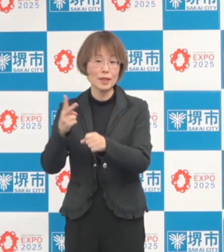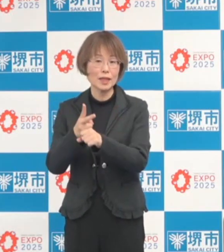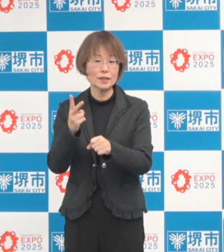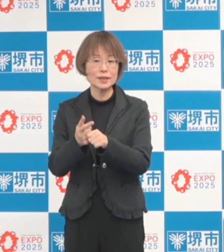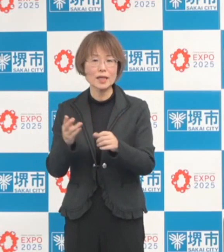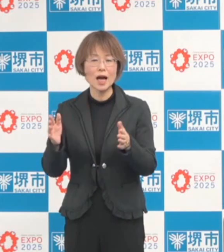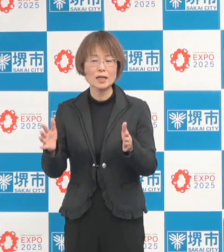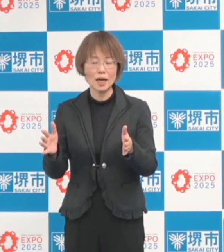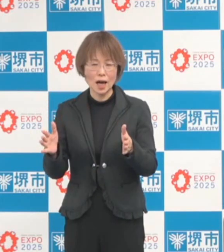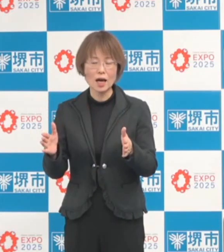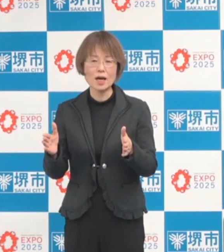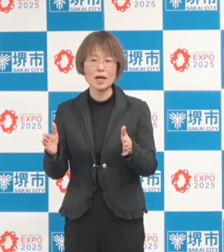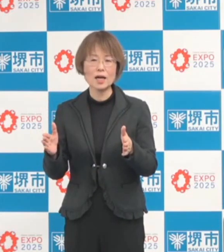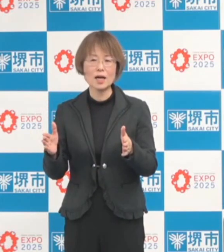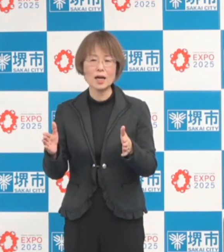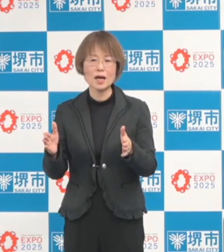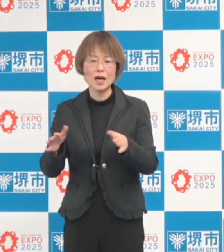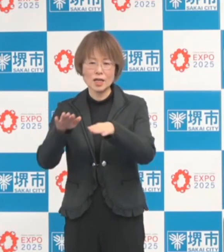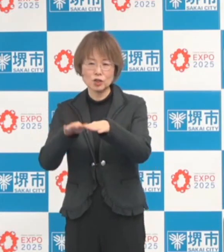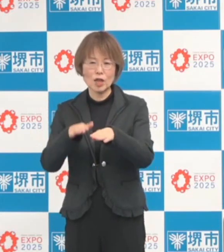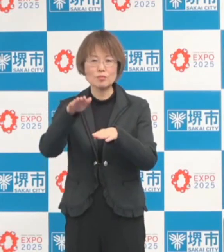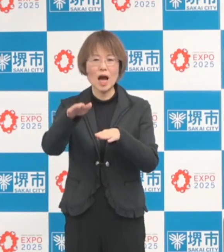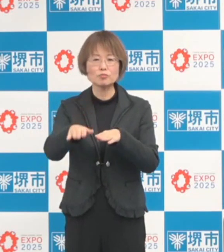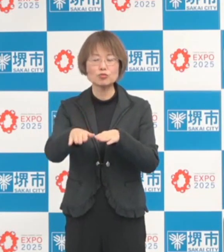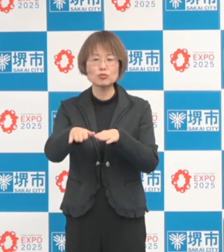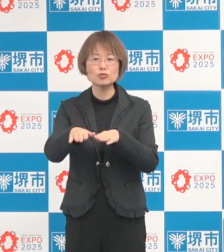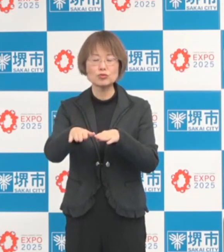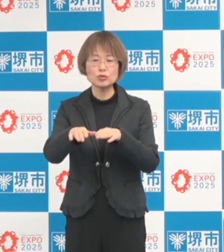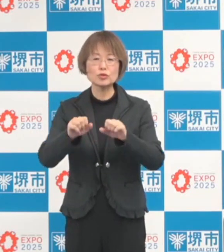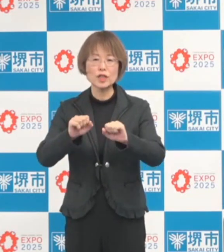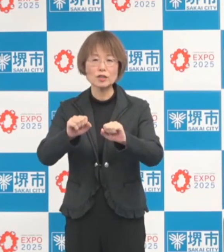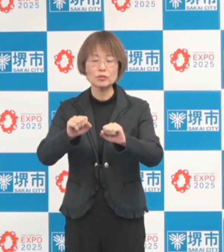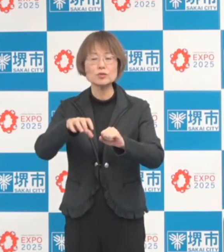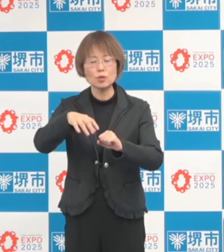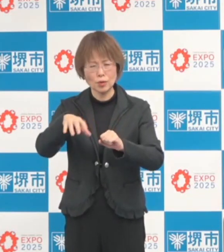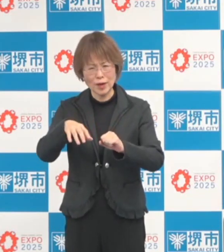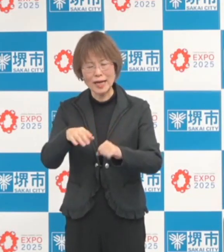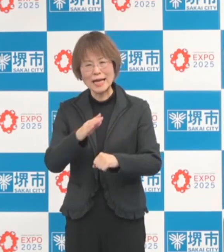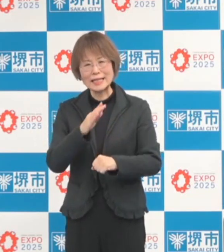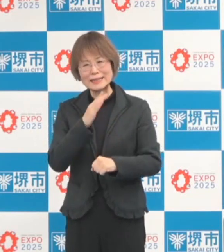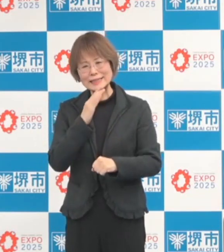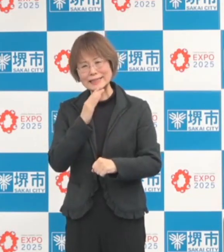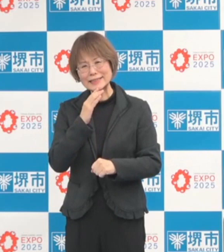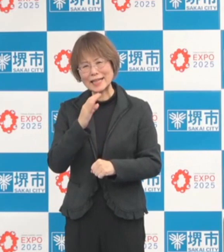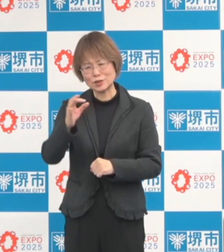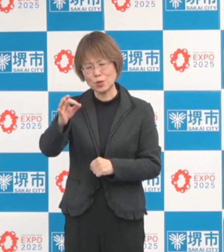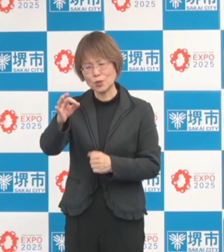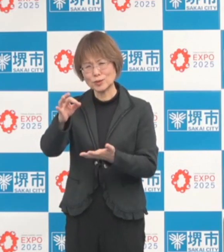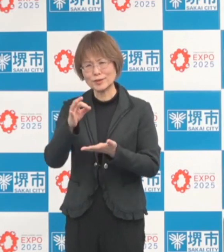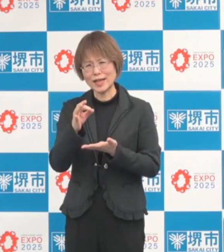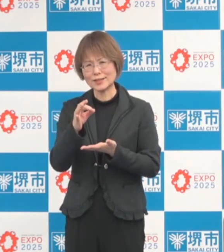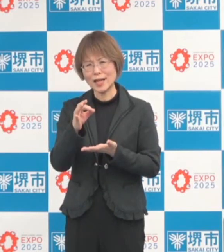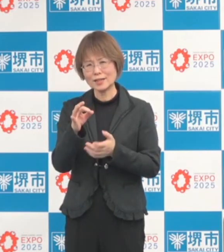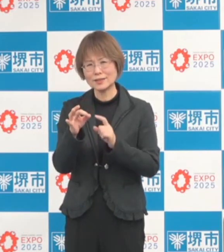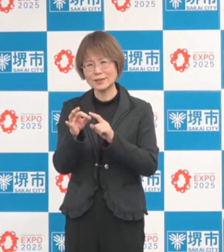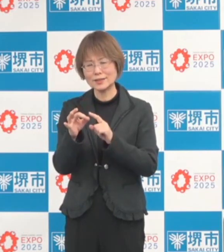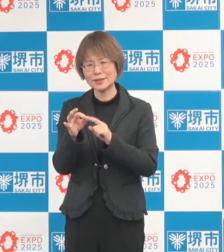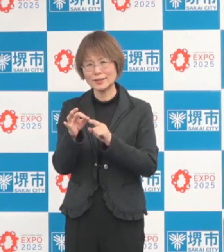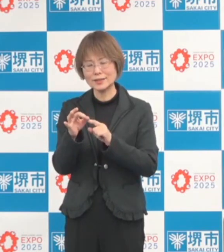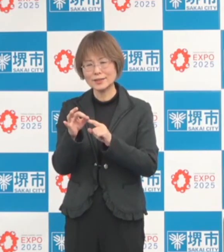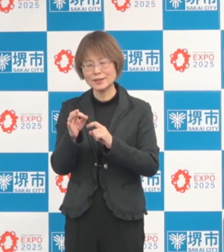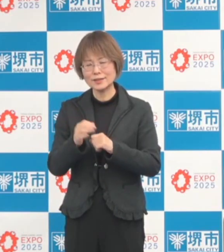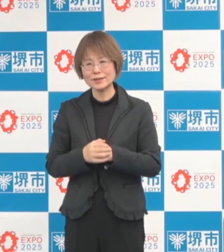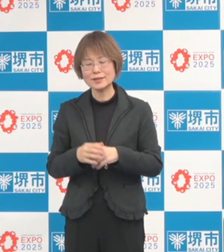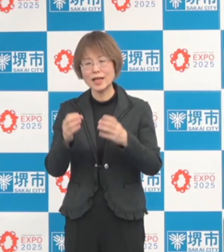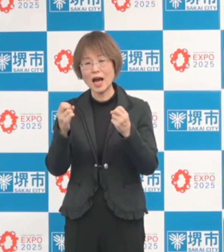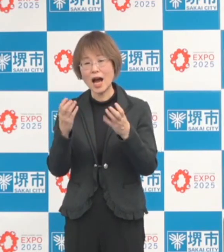間からステップアップすべきところは実際の採算性ですね。新しい